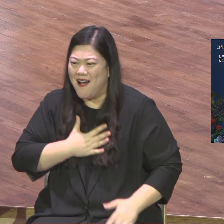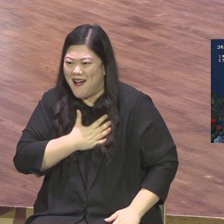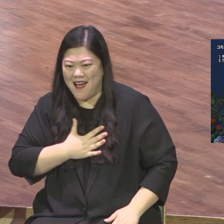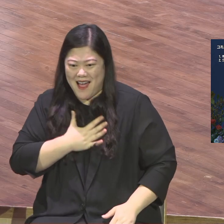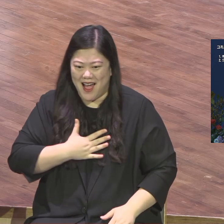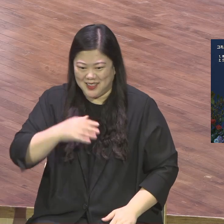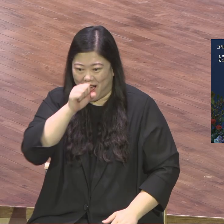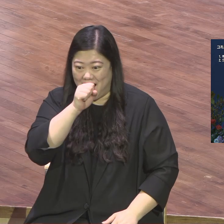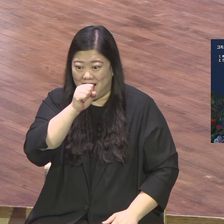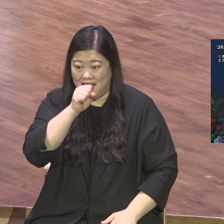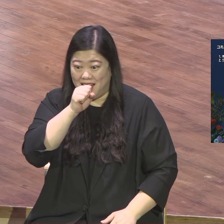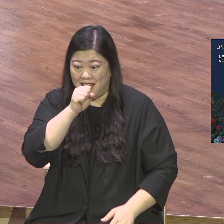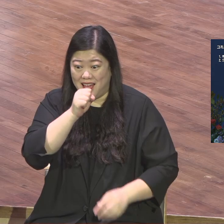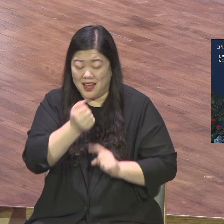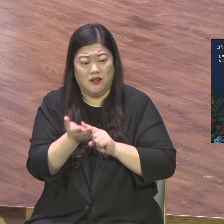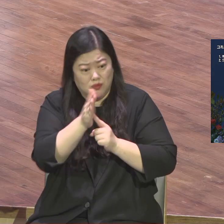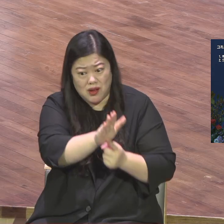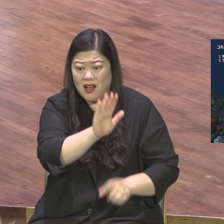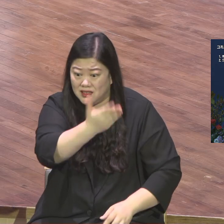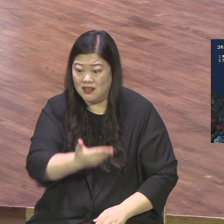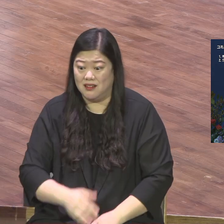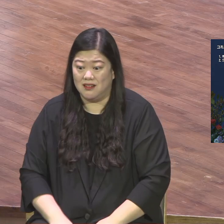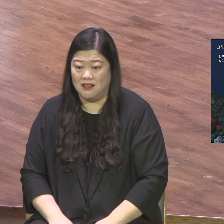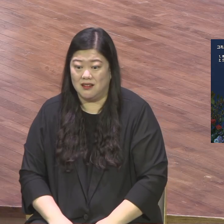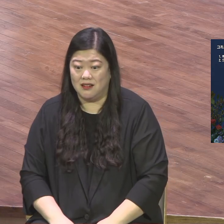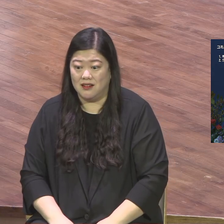그때는요 목숨 걸어야 돼요.